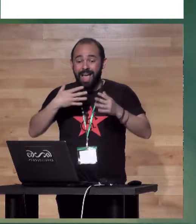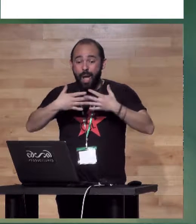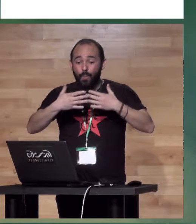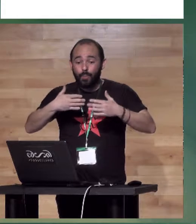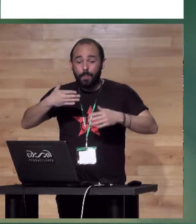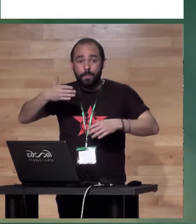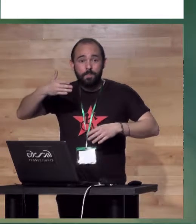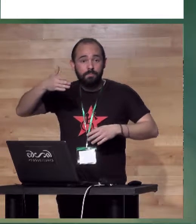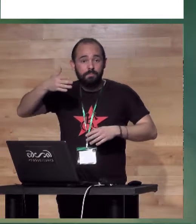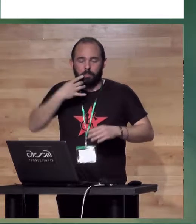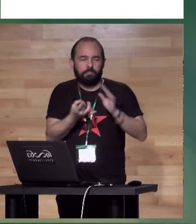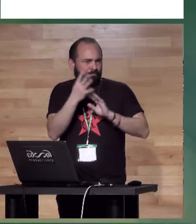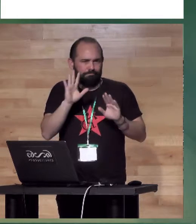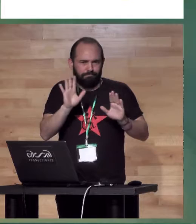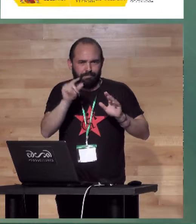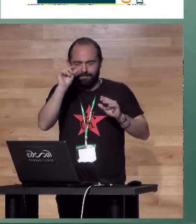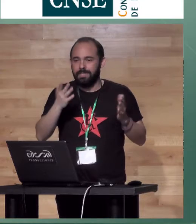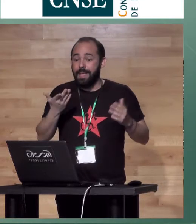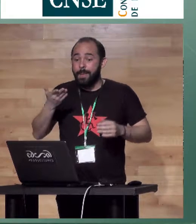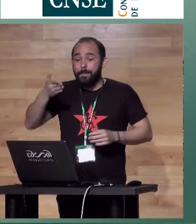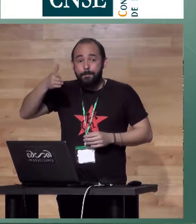de libros crea un libro